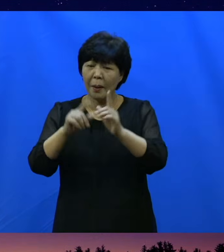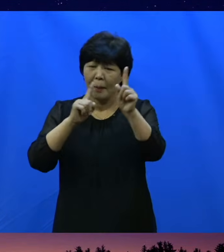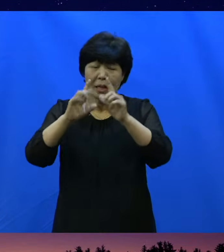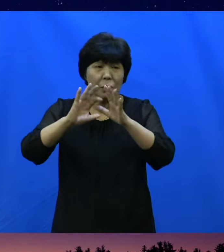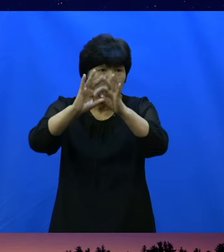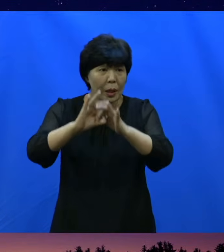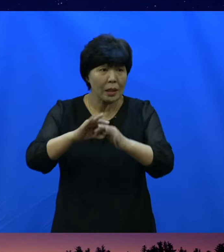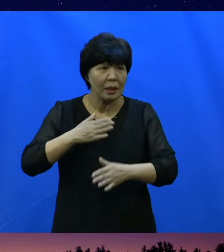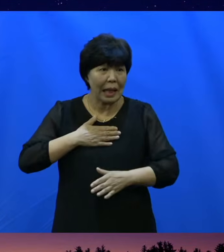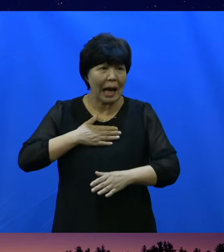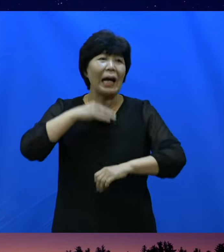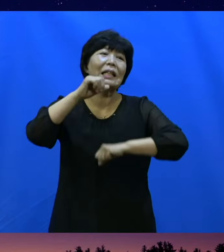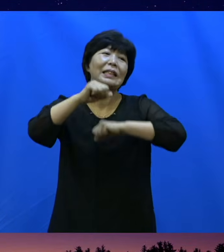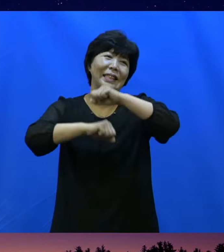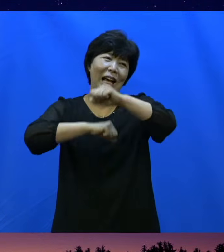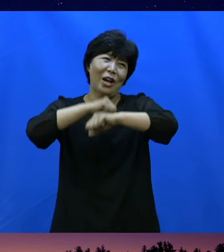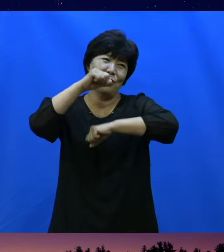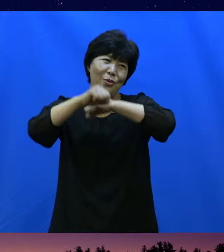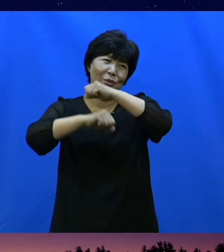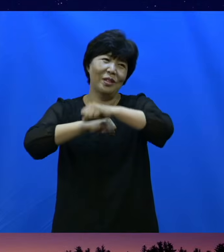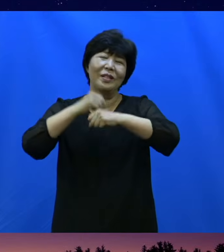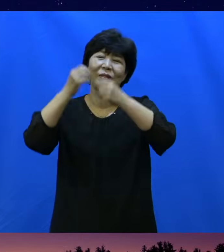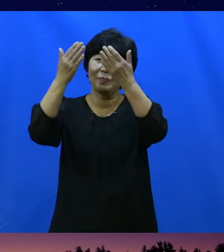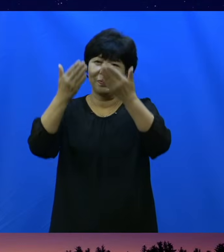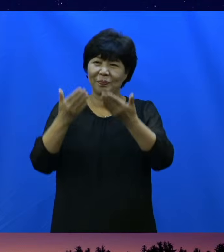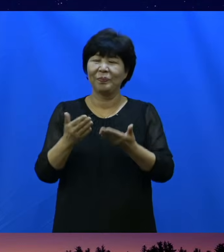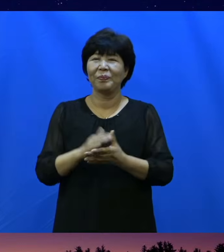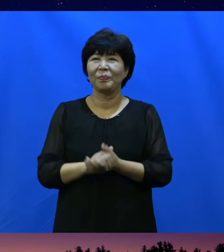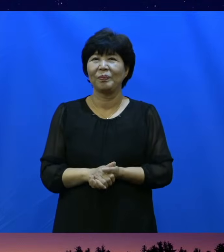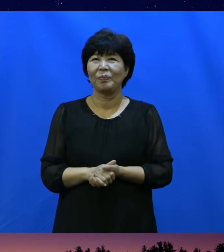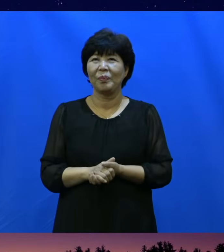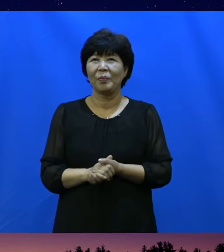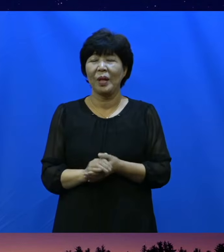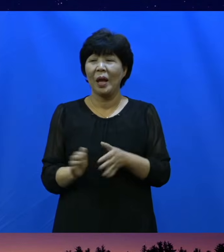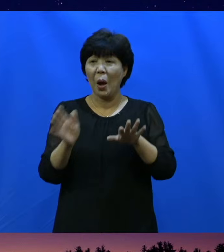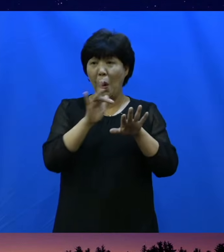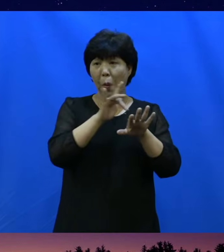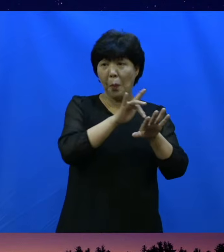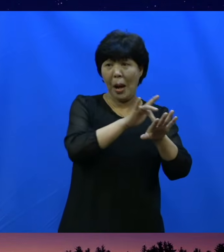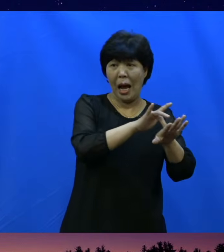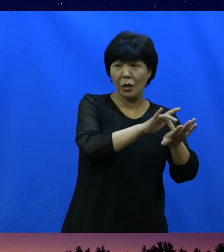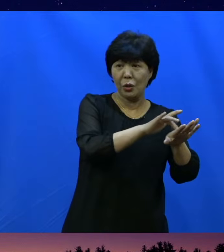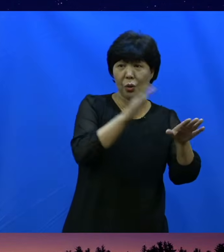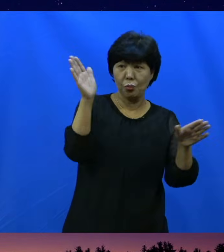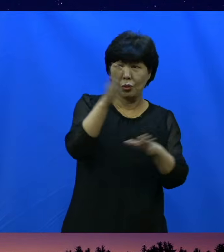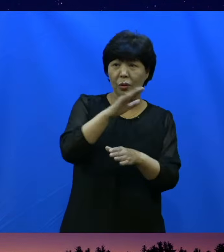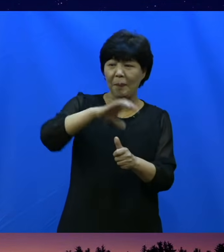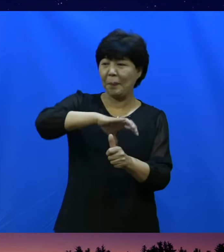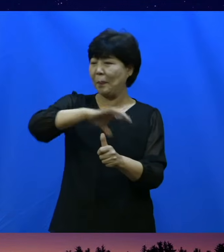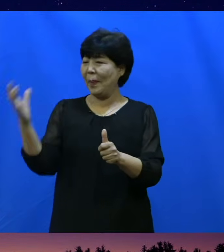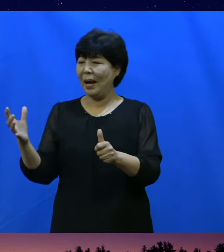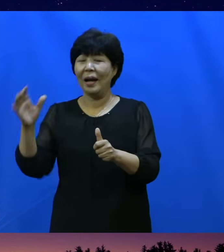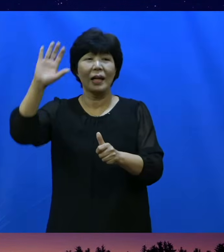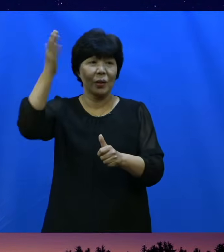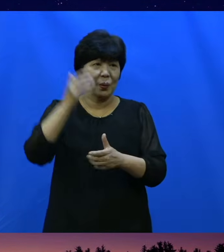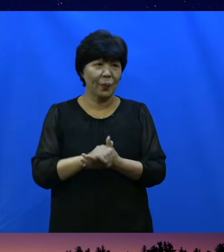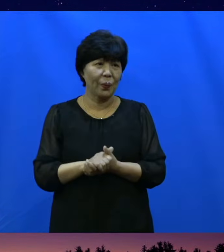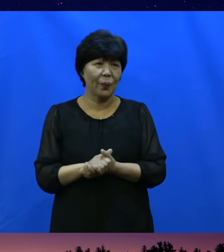거죠. 모든 마귀의 속박으로부터 벗어나는 역사가 돼요. 그래서 강력한 화력을 가진